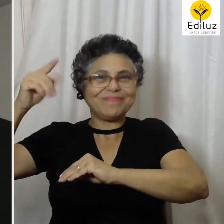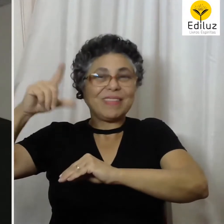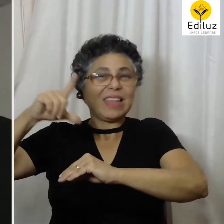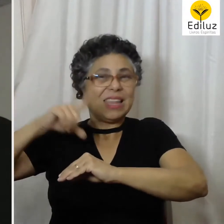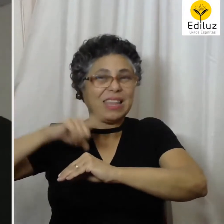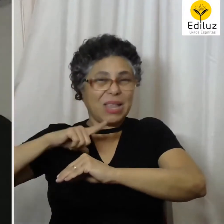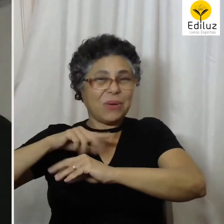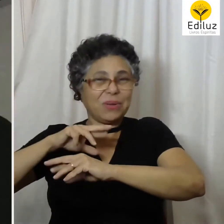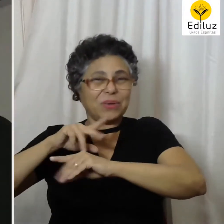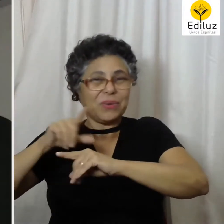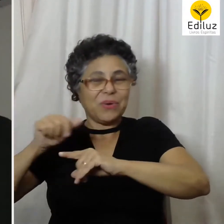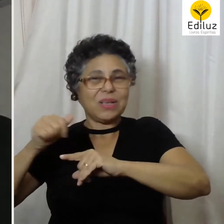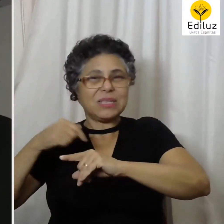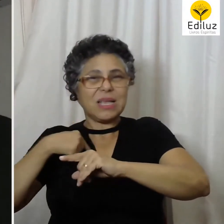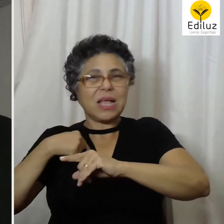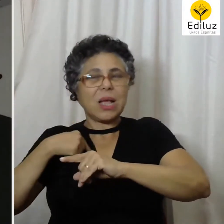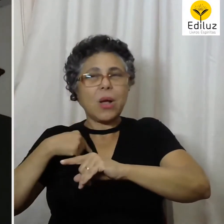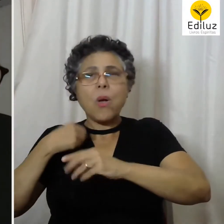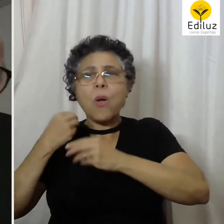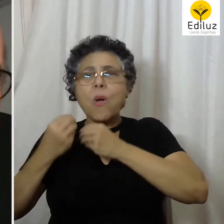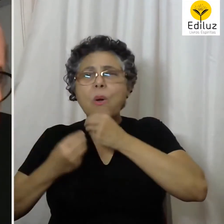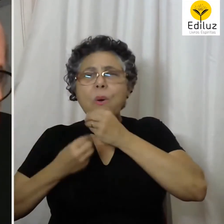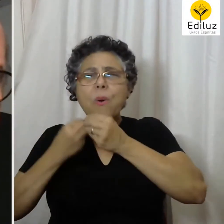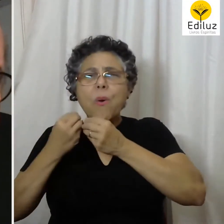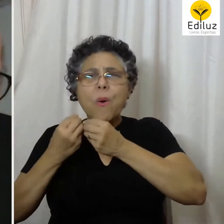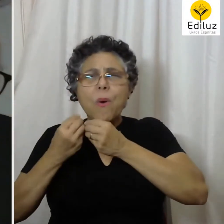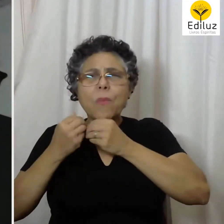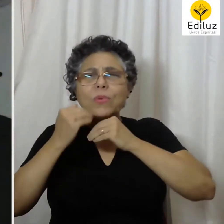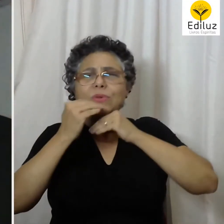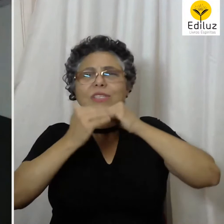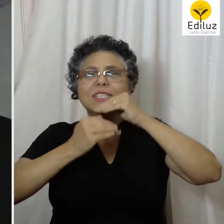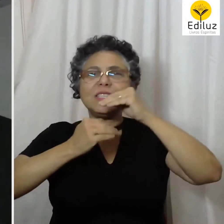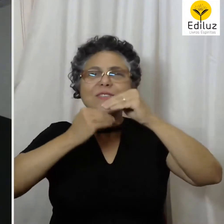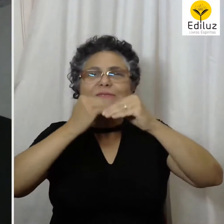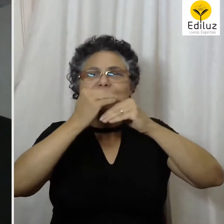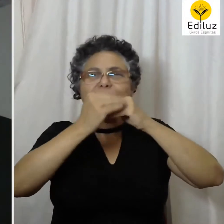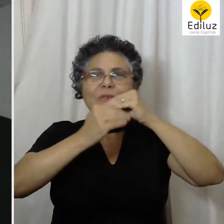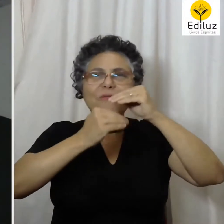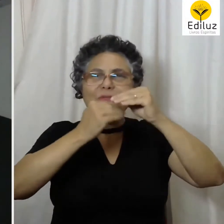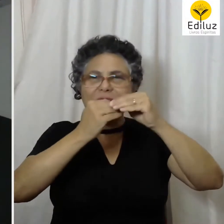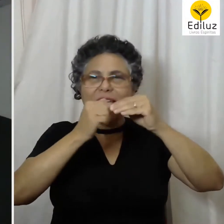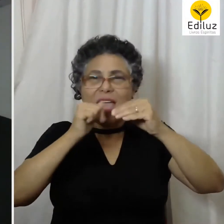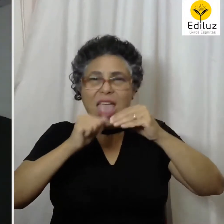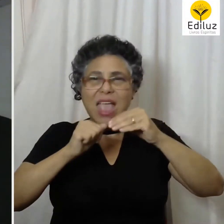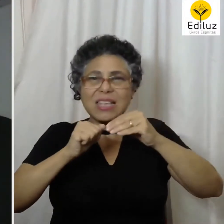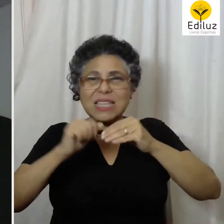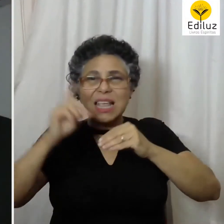aqui, que é o desenvolvimento das compensações da nossa deficiência.